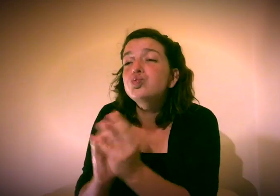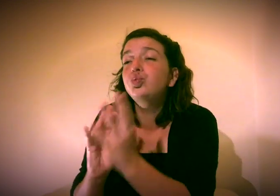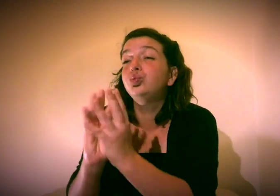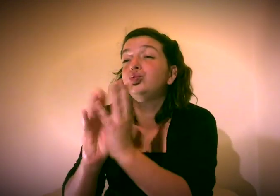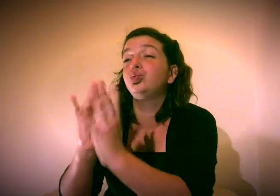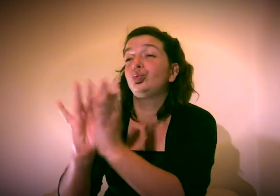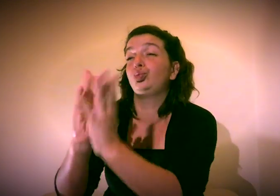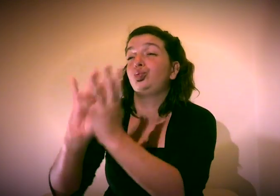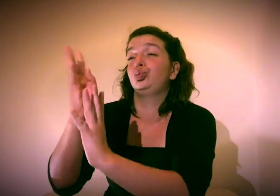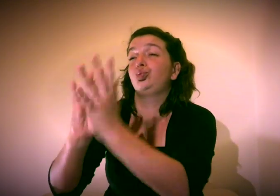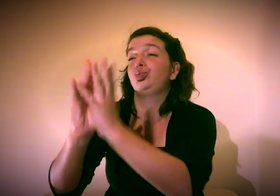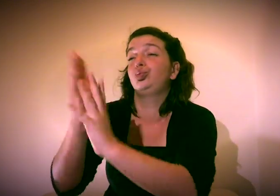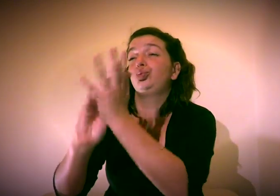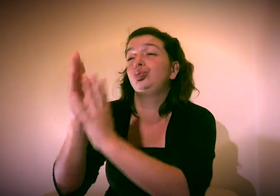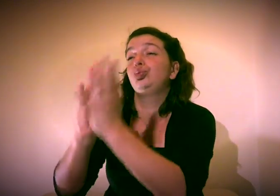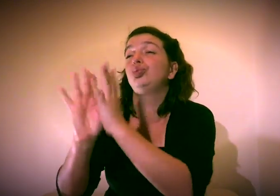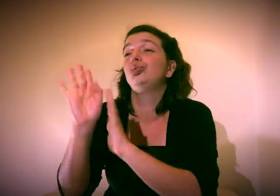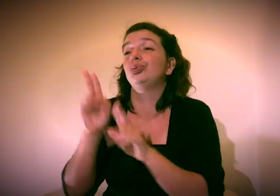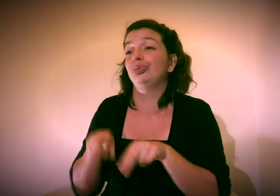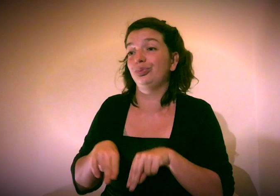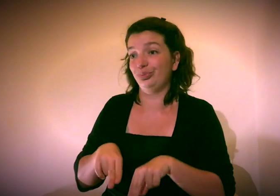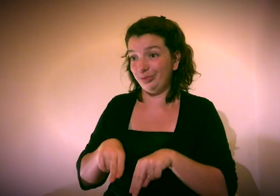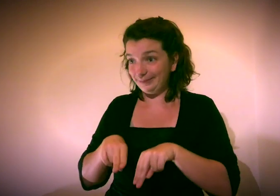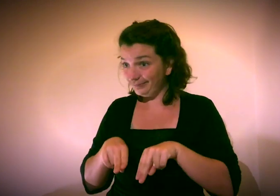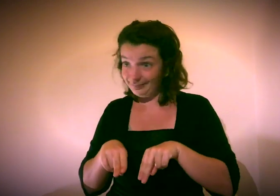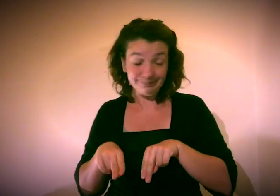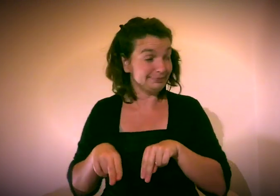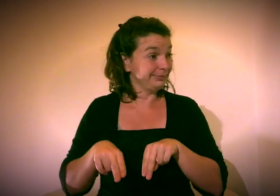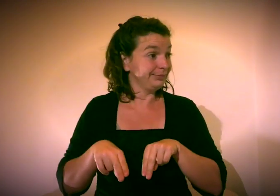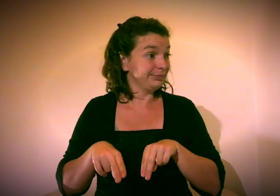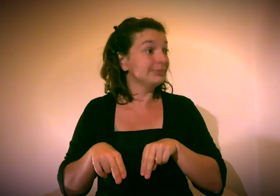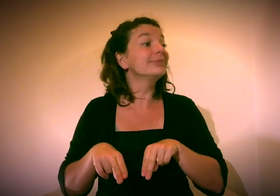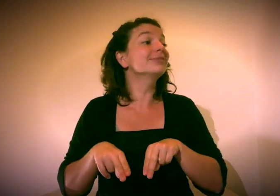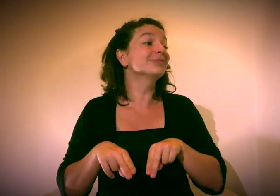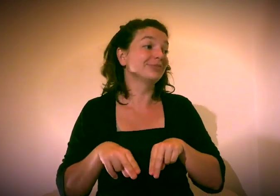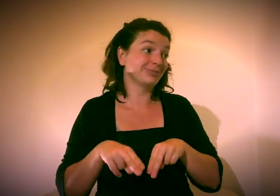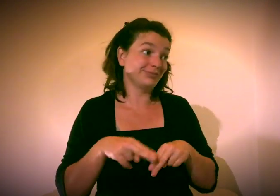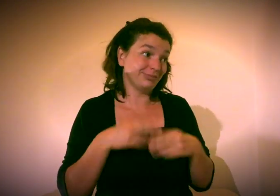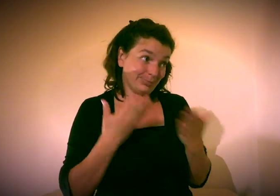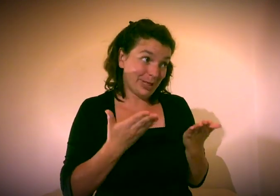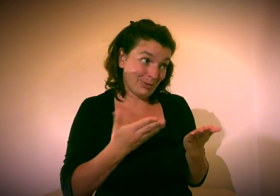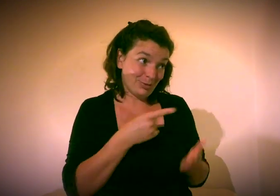« Dors maintenant, » lui dit-il, « je veille sur toi. »